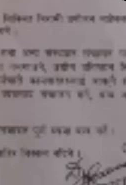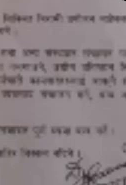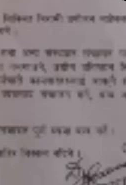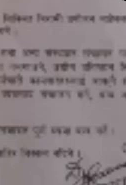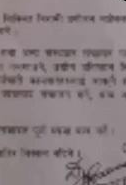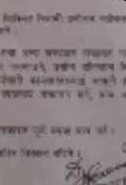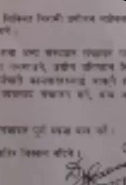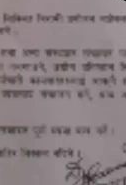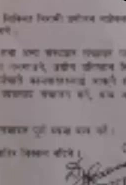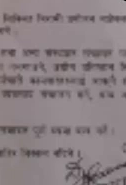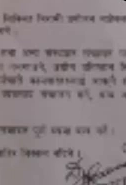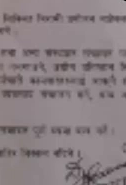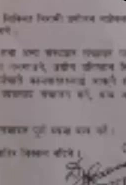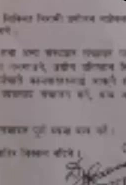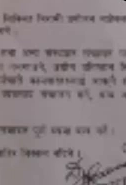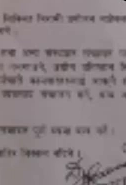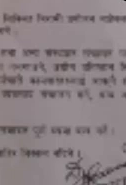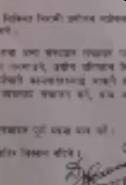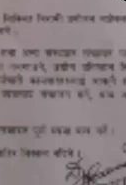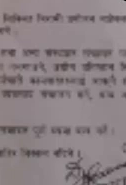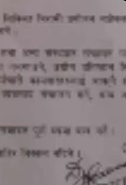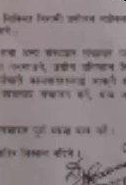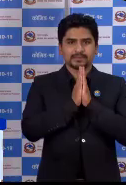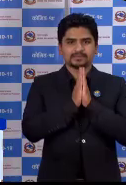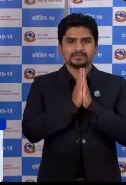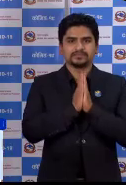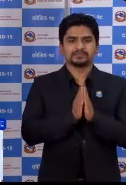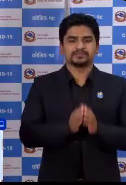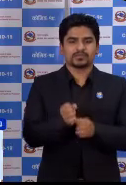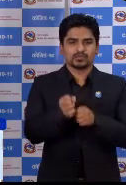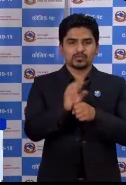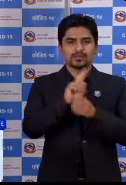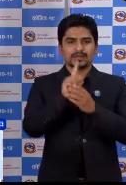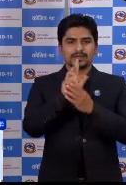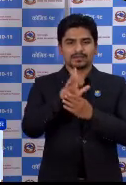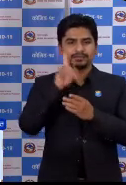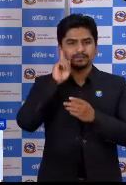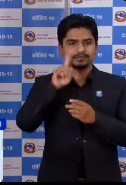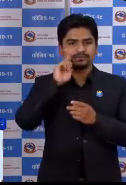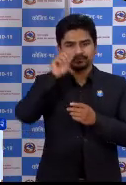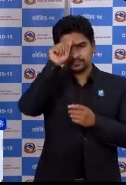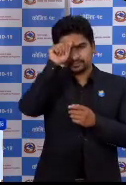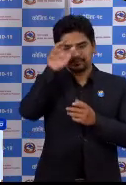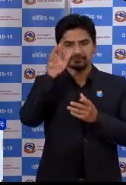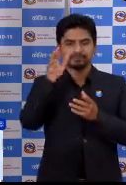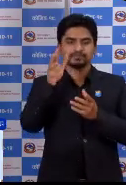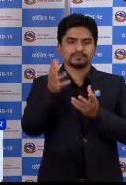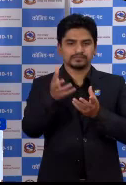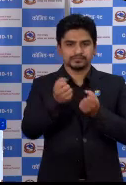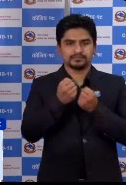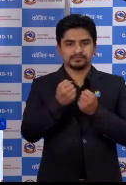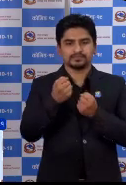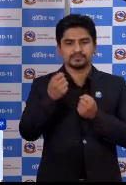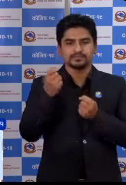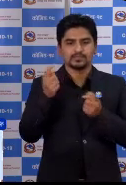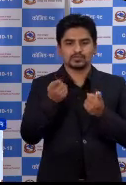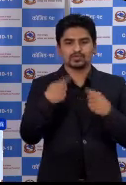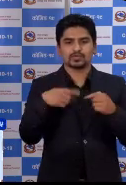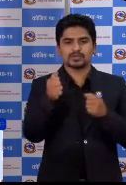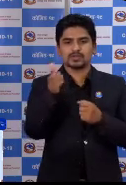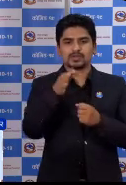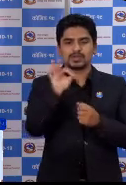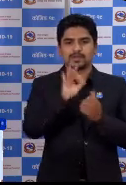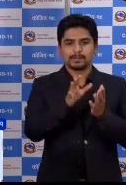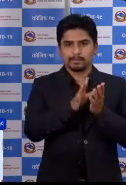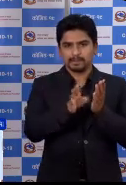गरी निषेधाज्ञा जारी गरेको छ। जिल्ला प्रशासन कार्यालयले सूचना जारी गरी कोविड 19 को संक्रमण रोकथाम एवं नियन्त्रण